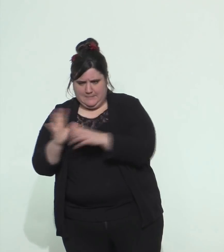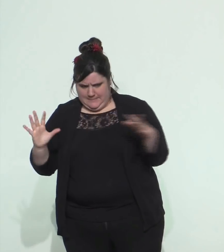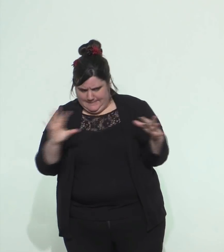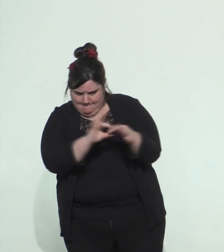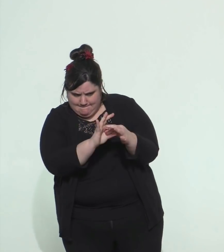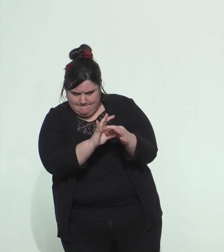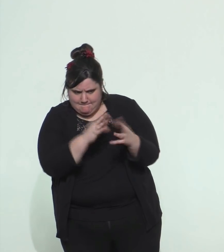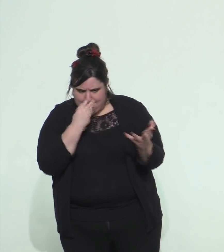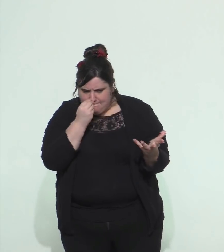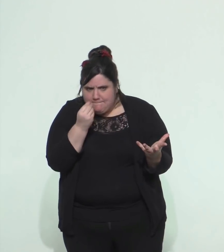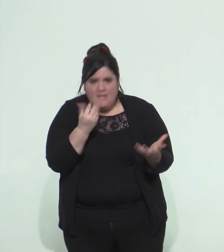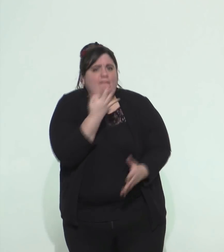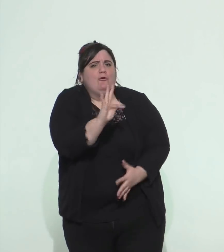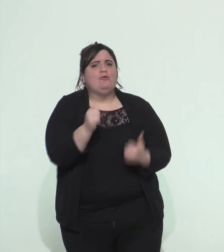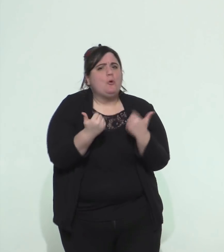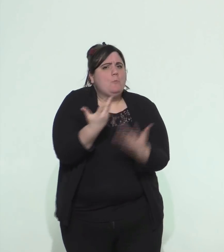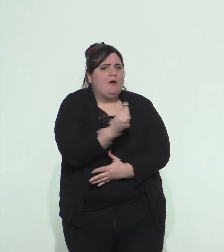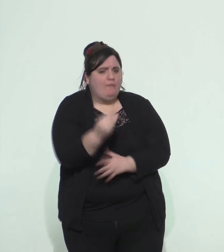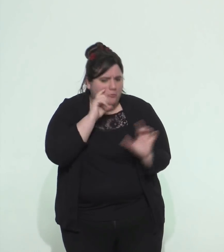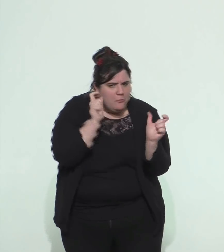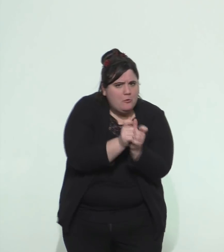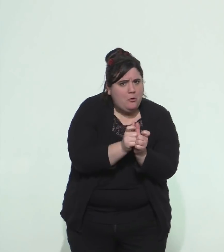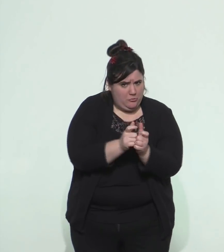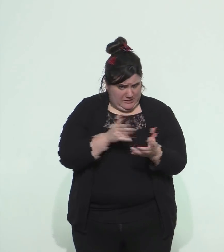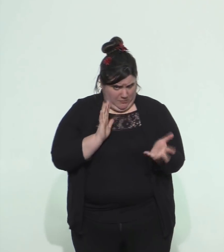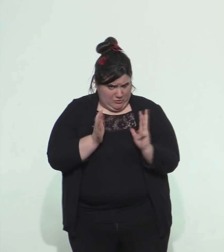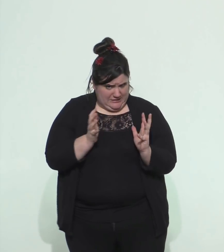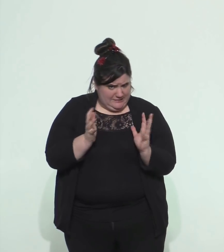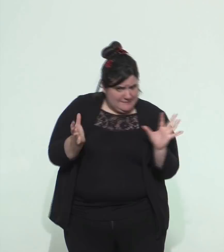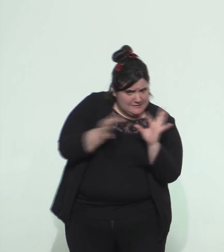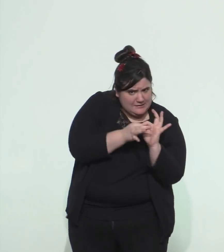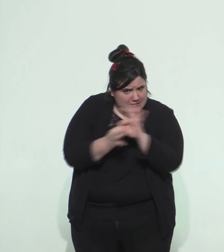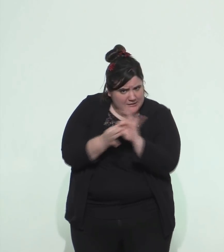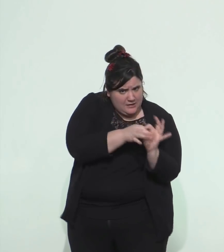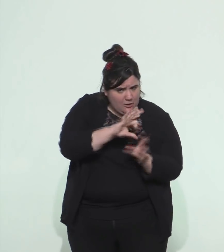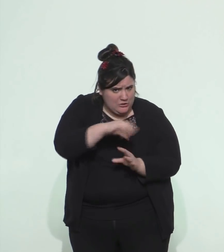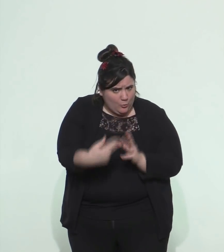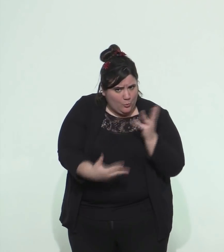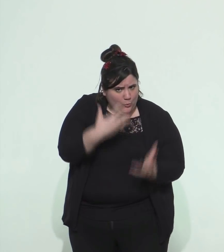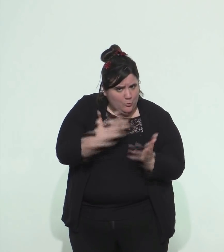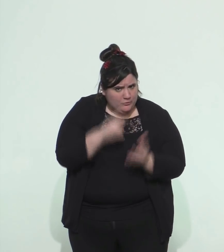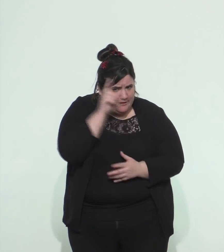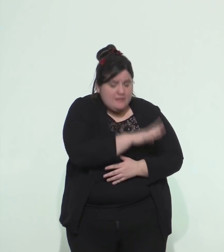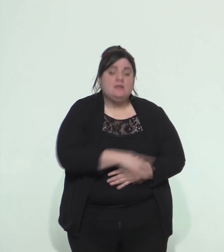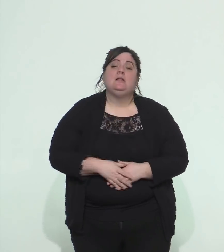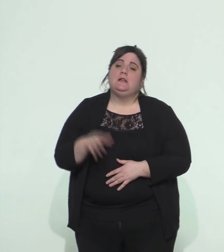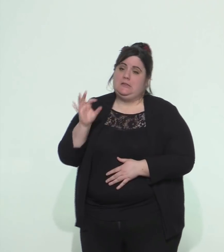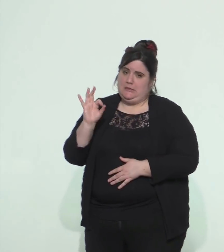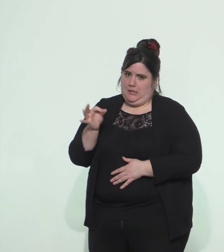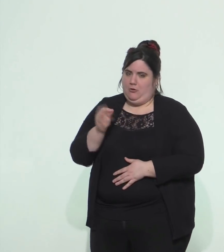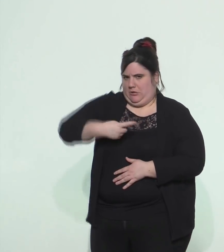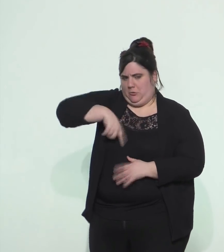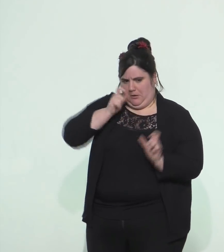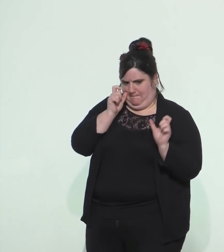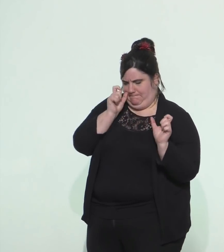maladie Kawasaki est-elle possible? Alors, effectivement, c'est une alerte que nous suivons avec beaucoup d'attention. C'est une alerte internationale qui a été lancée